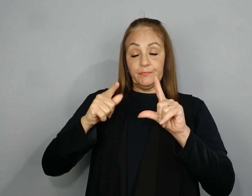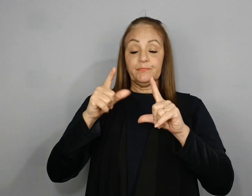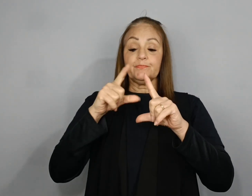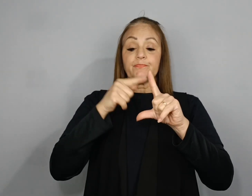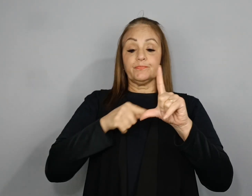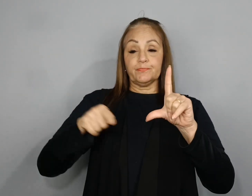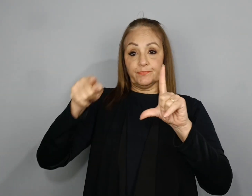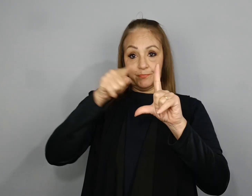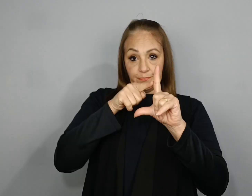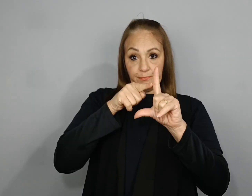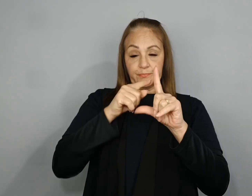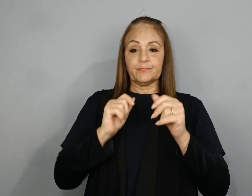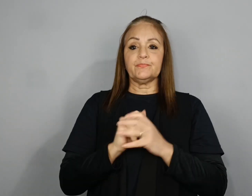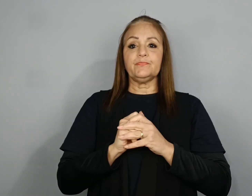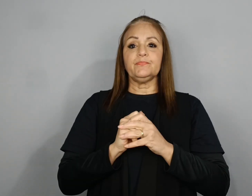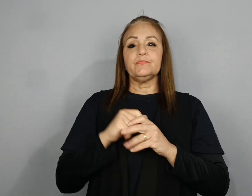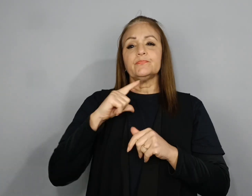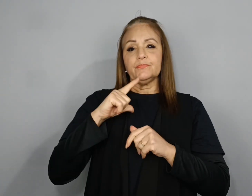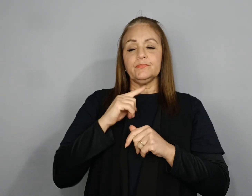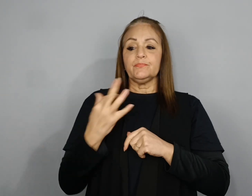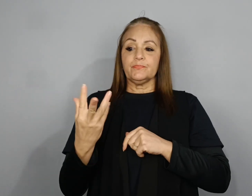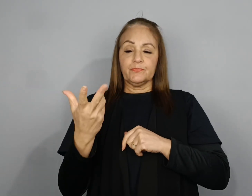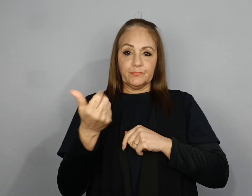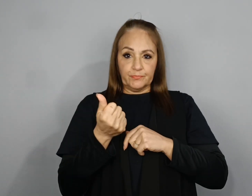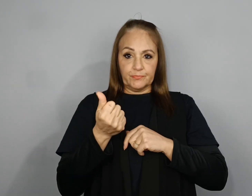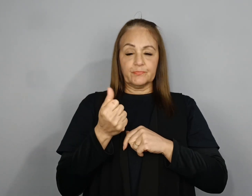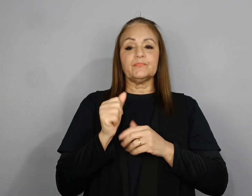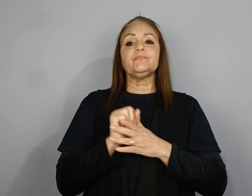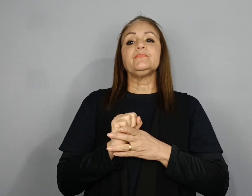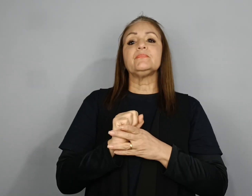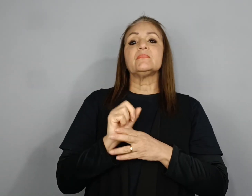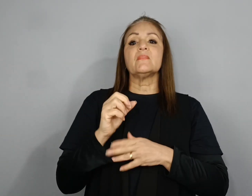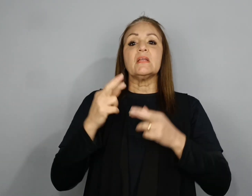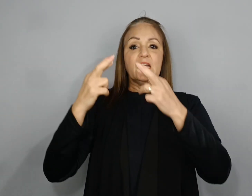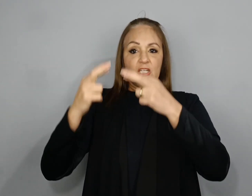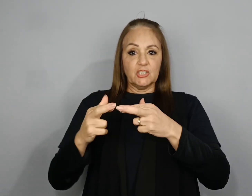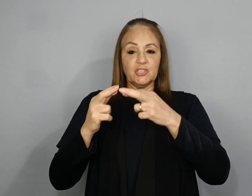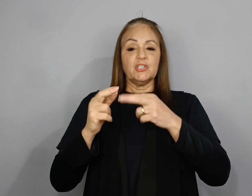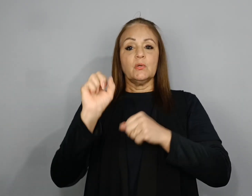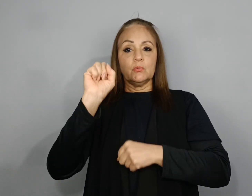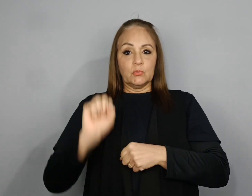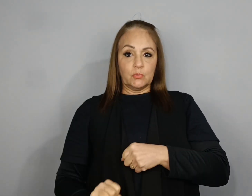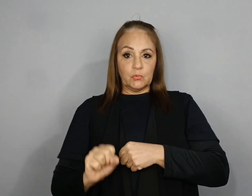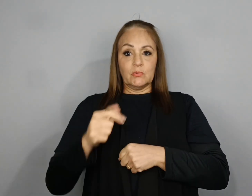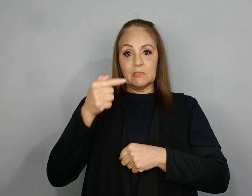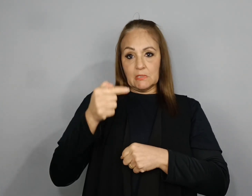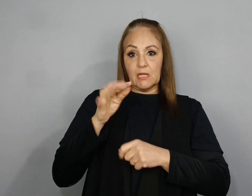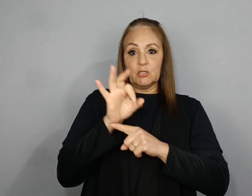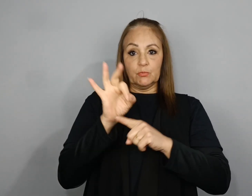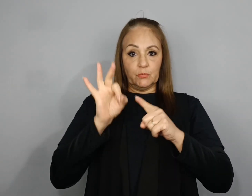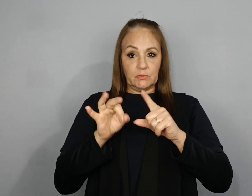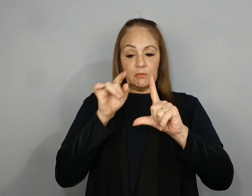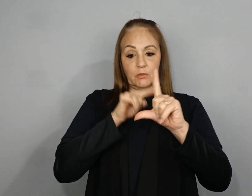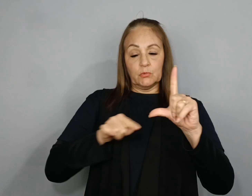A fatia relativa à região sul corresponde a 7% do círculo.